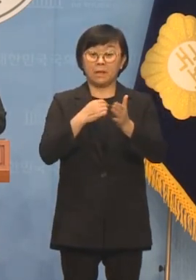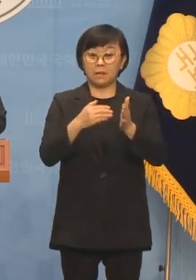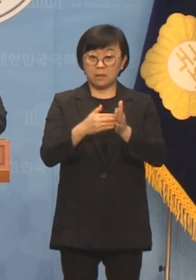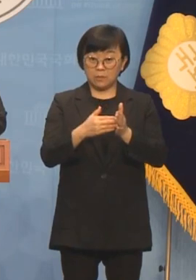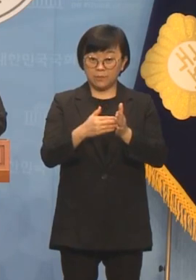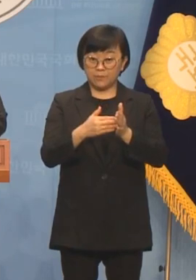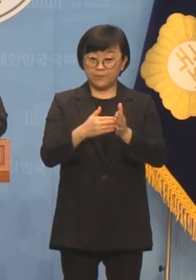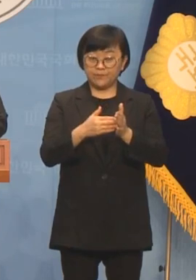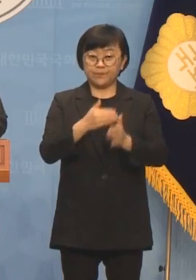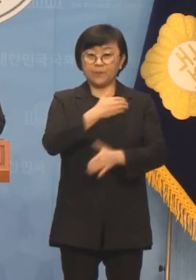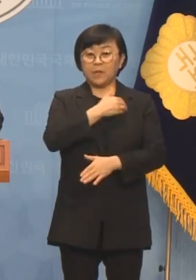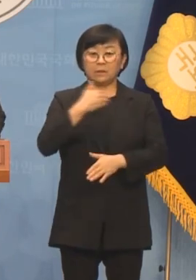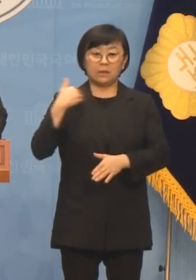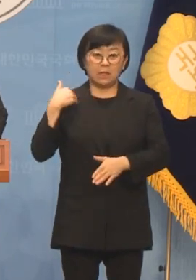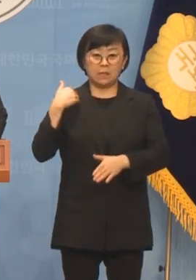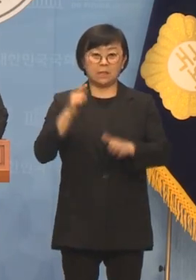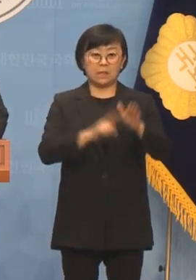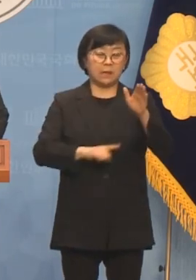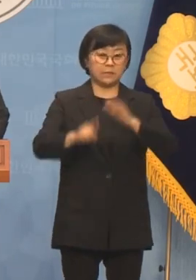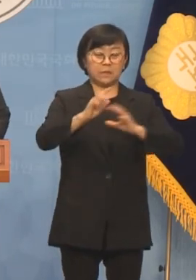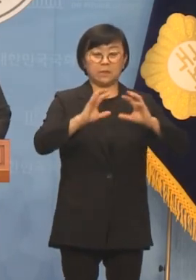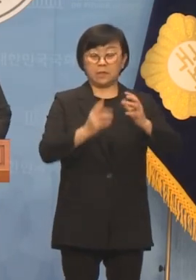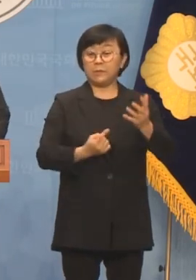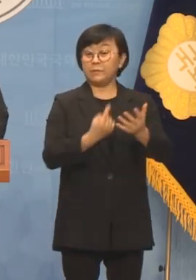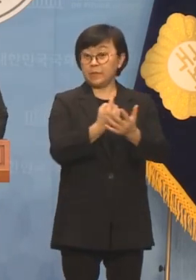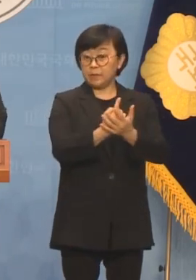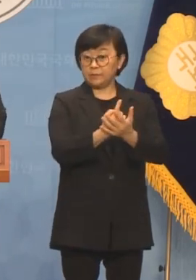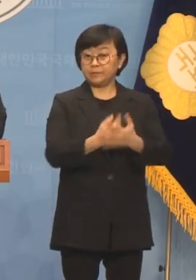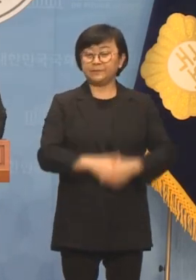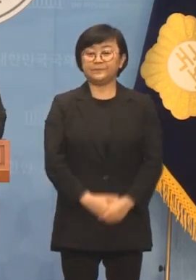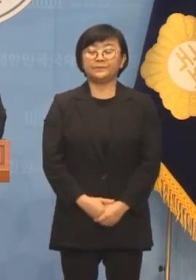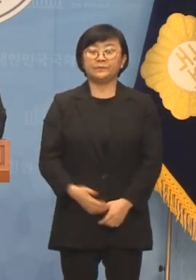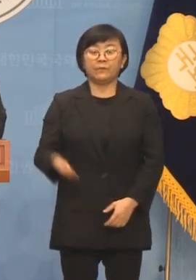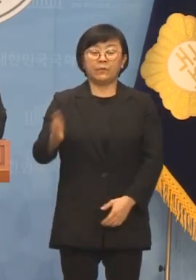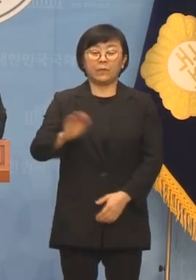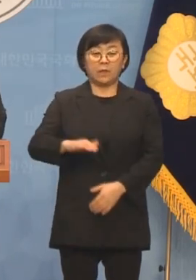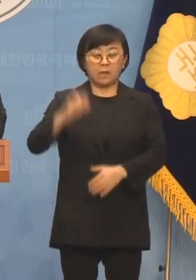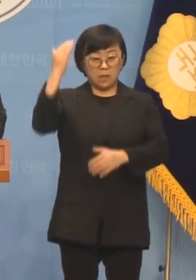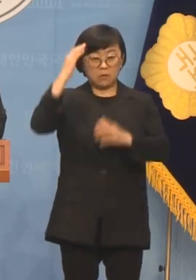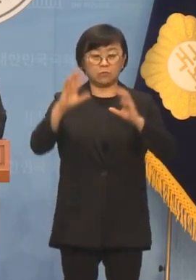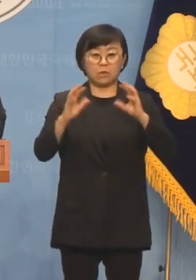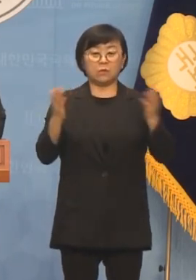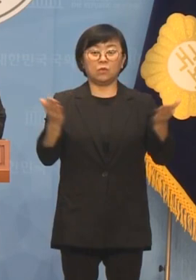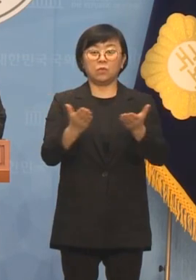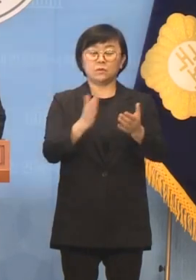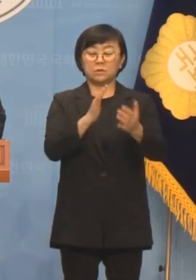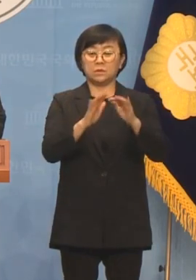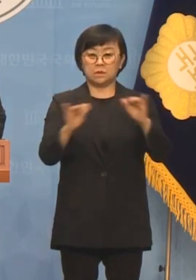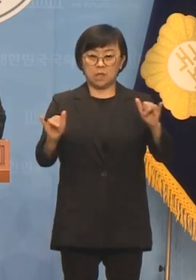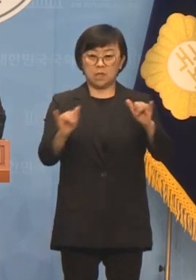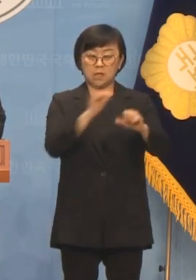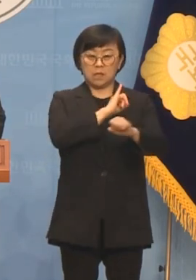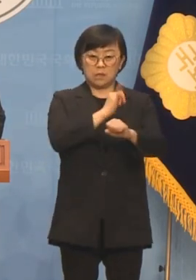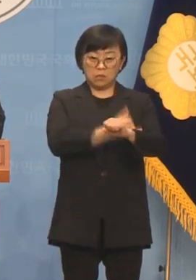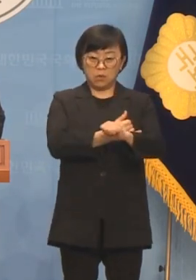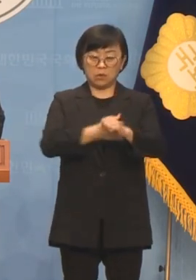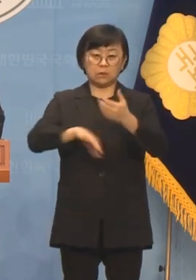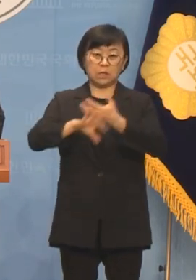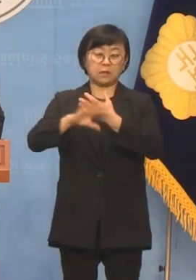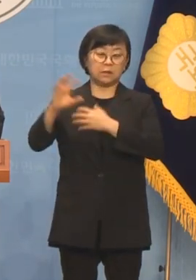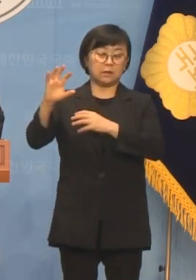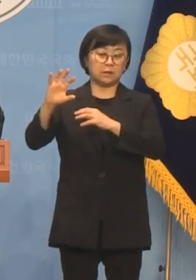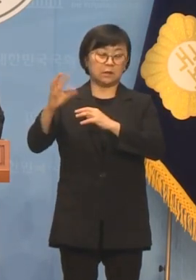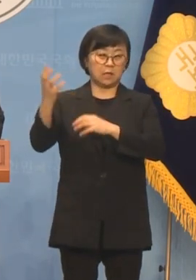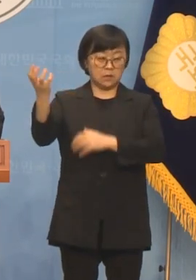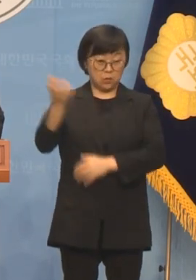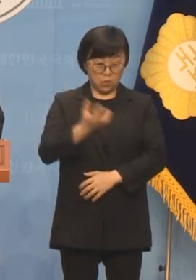성장하였고 당당히 선진국이 되었습니다. 하지만 우리나라의 노동자 인권, 이주민, 여성에